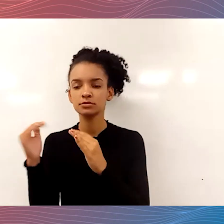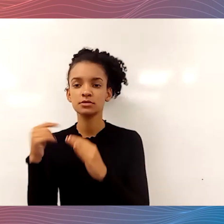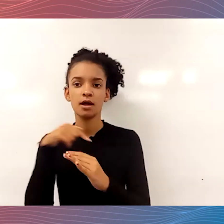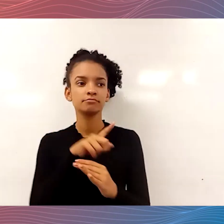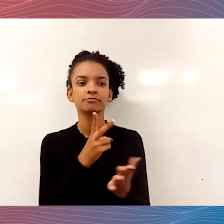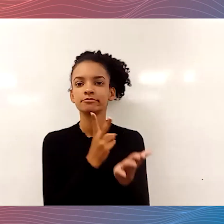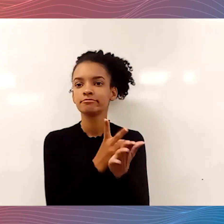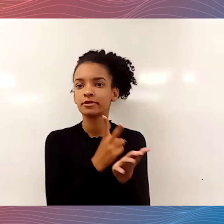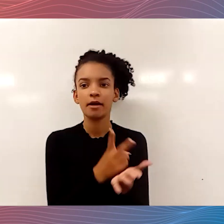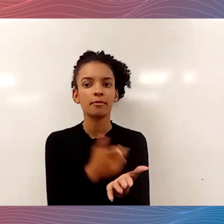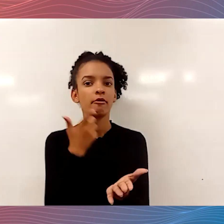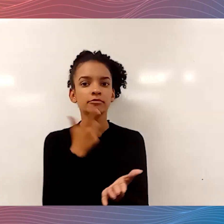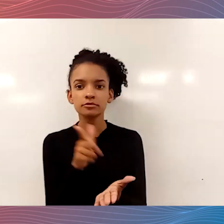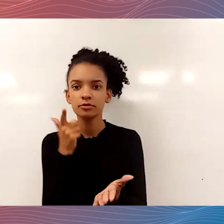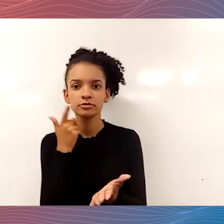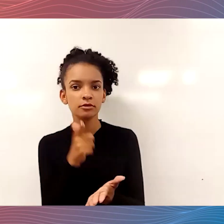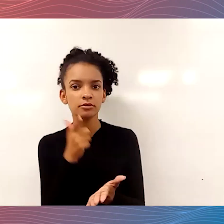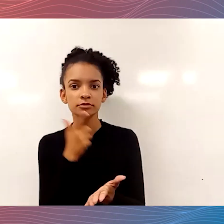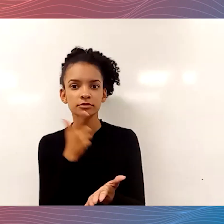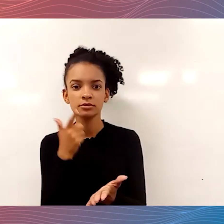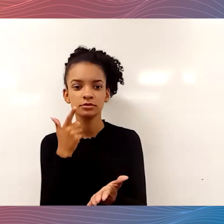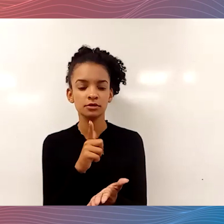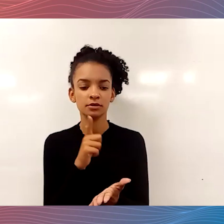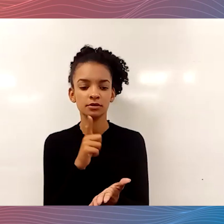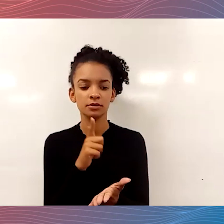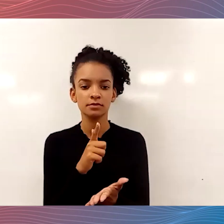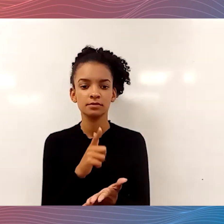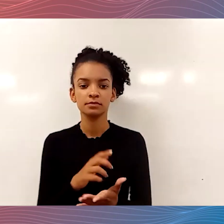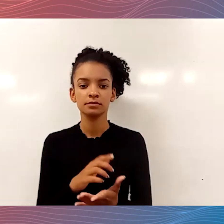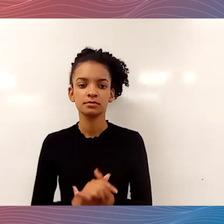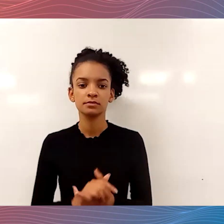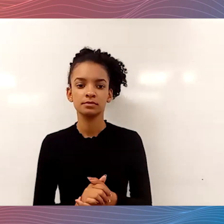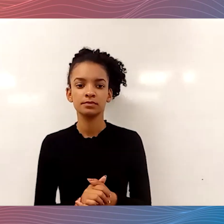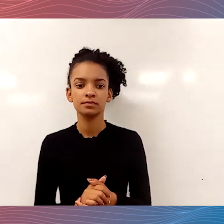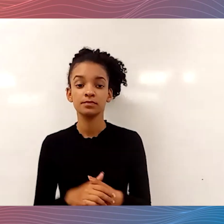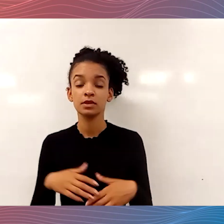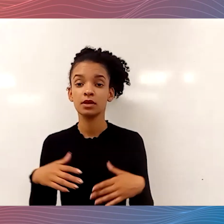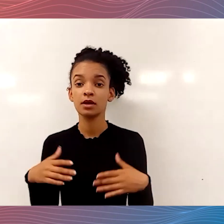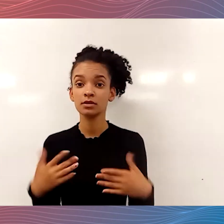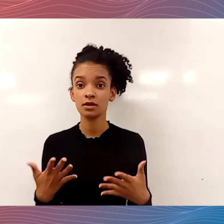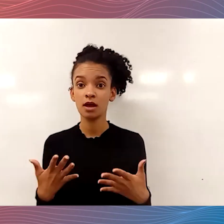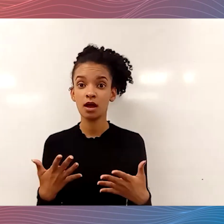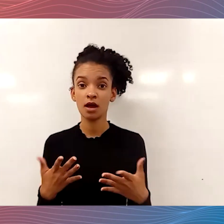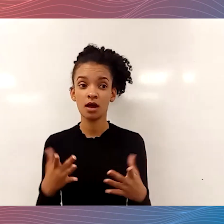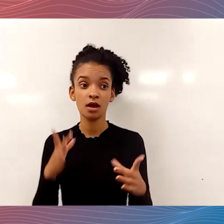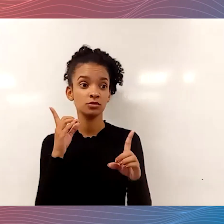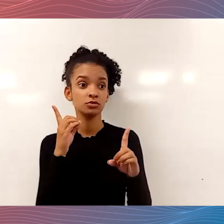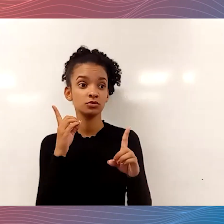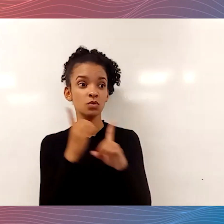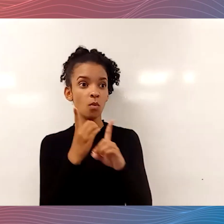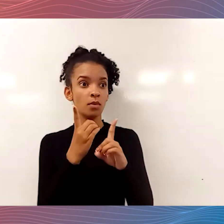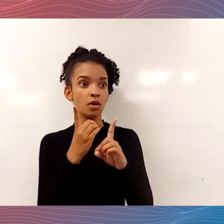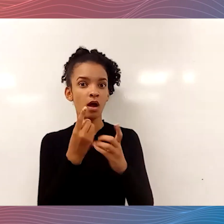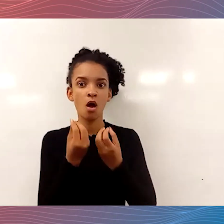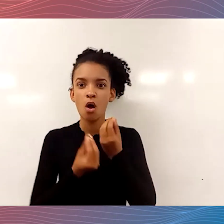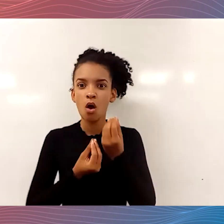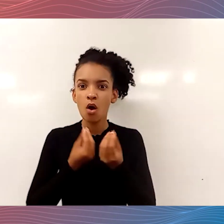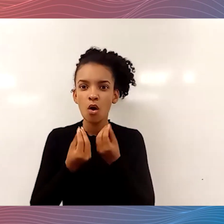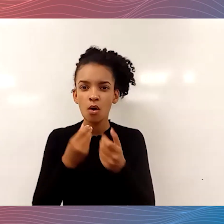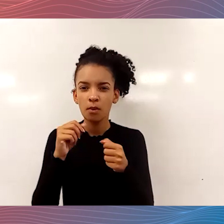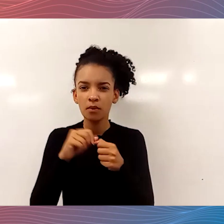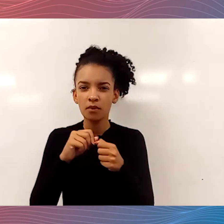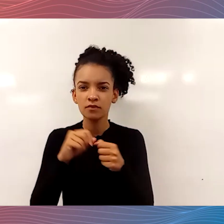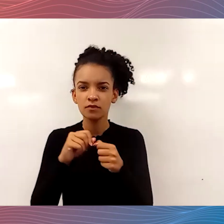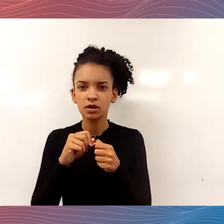Descobriram como parar esse time, parando o Michael Jordan. Pararam de uma forma feia, com